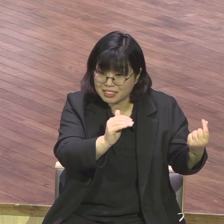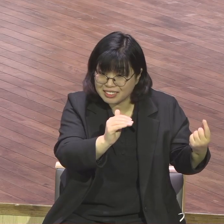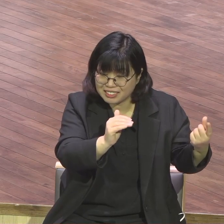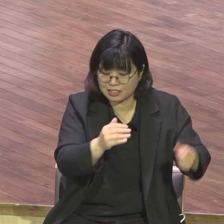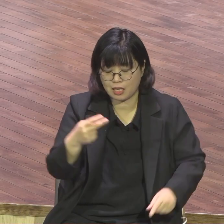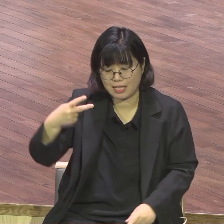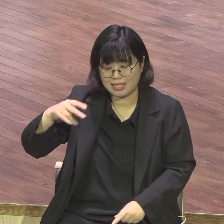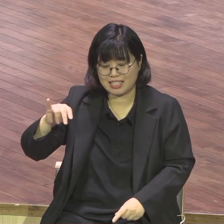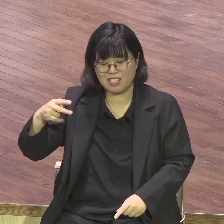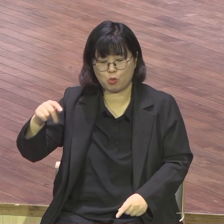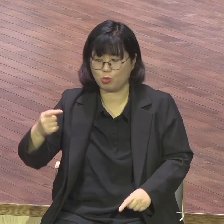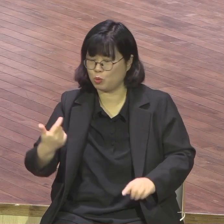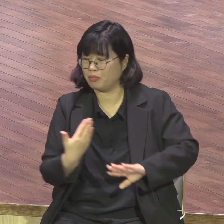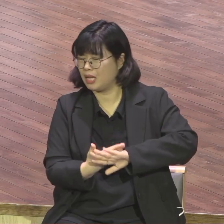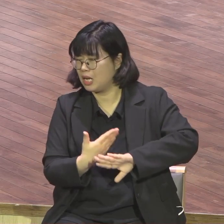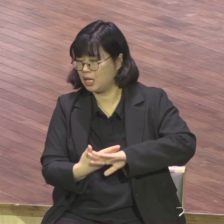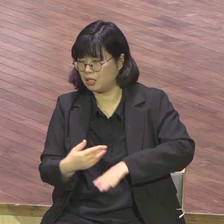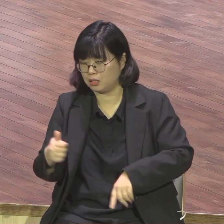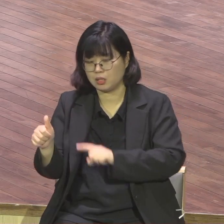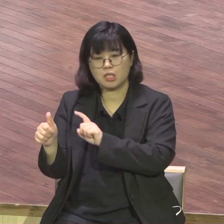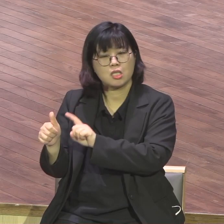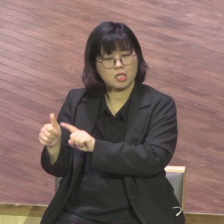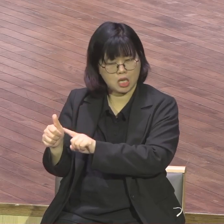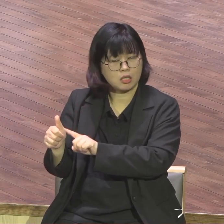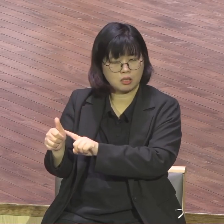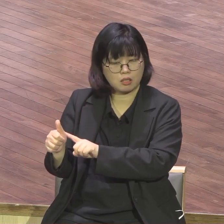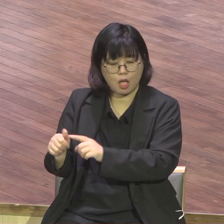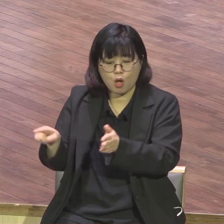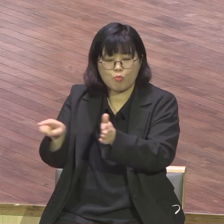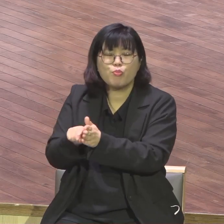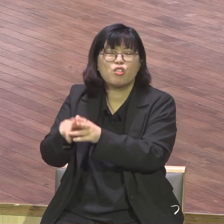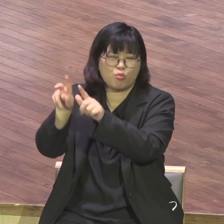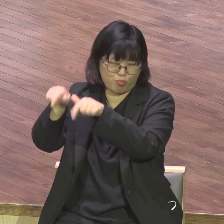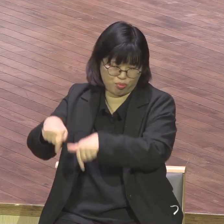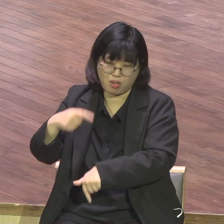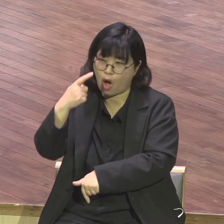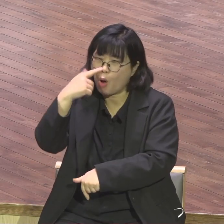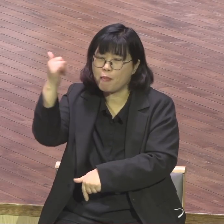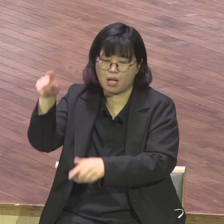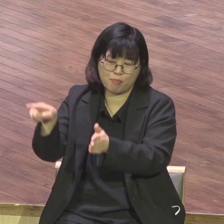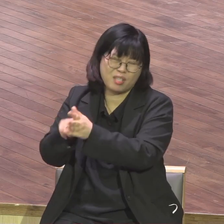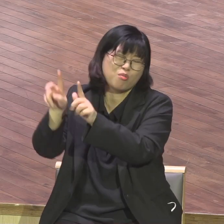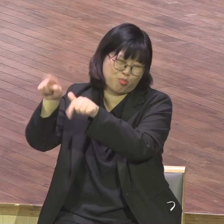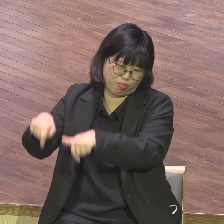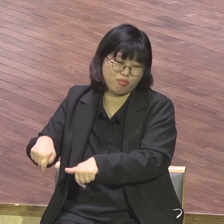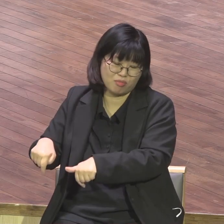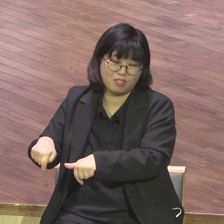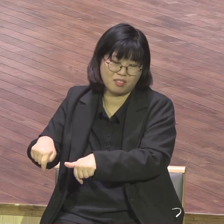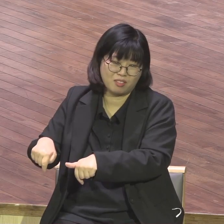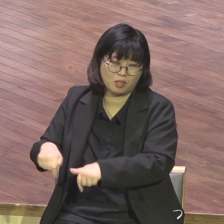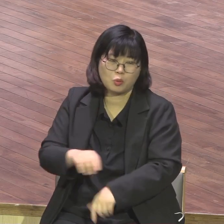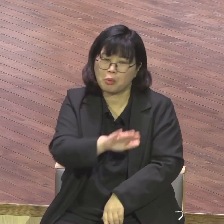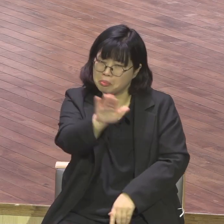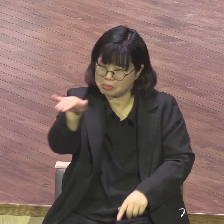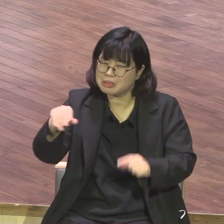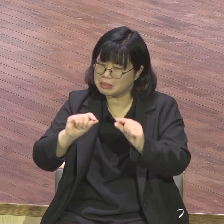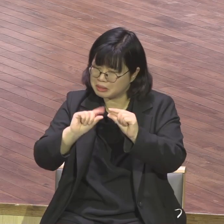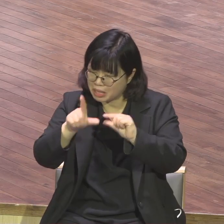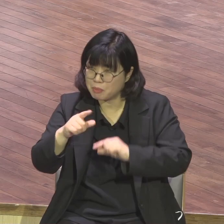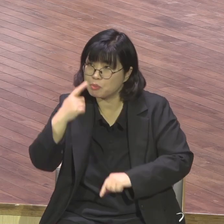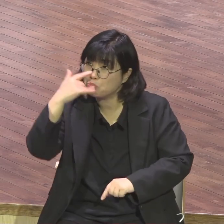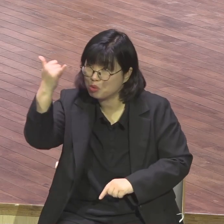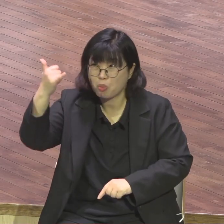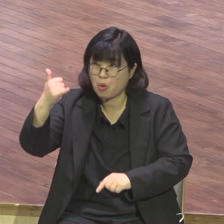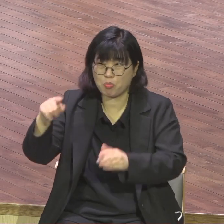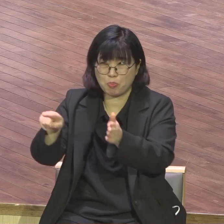복음을 받고 변화된 인물이에요. 아마 대부분이 여러분 중에는 대부분이 그럴 거예요. 에바브로디도일 거예요. 믿는